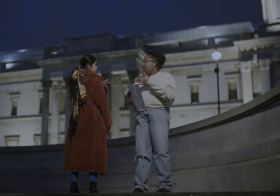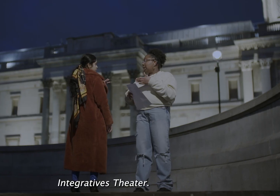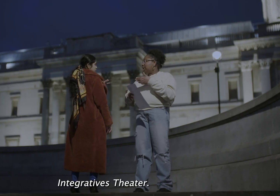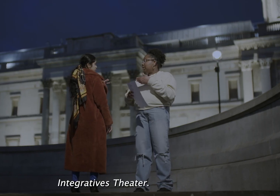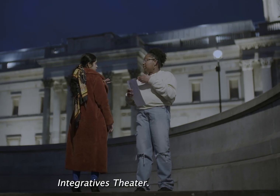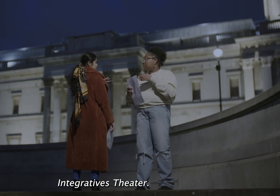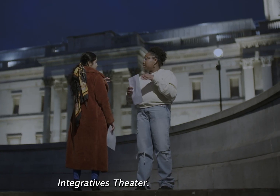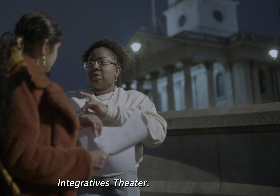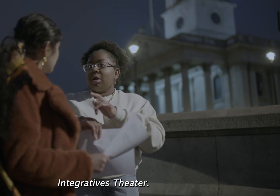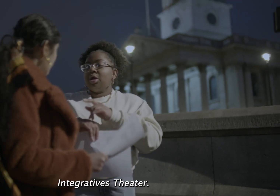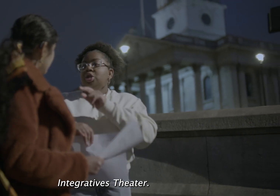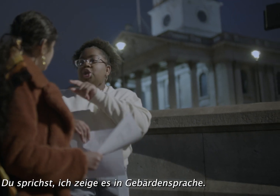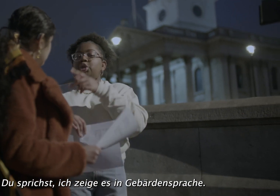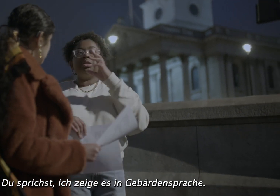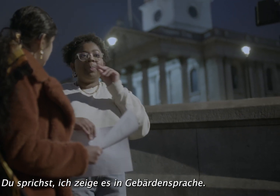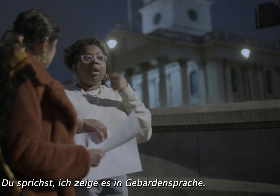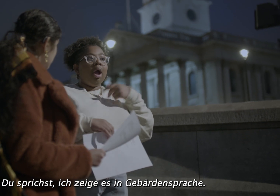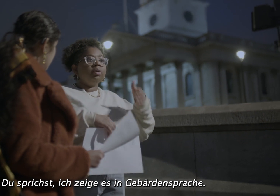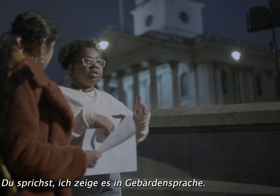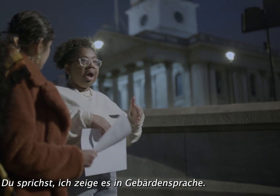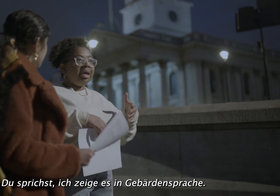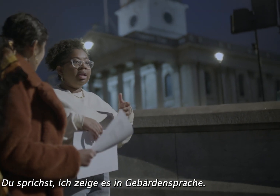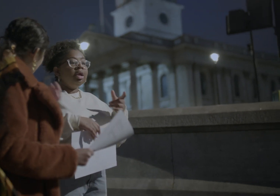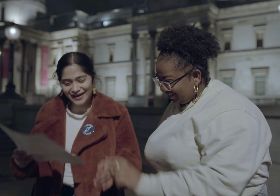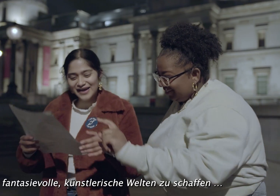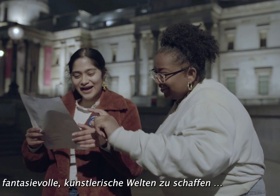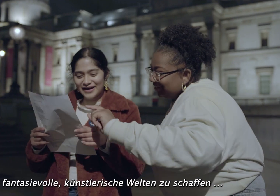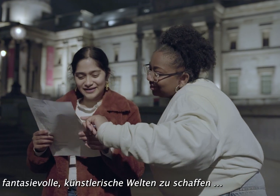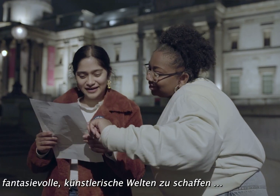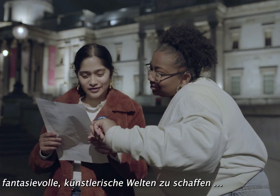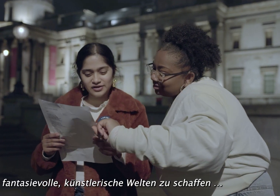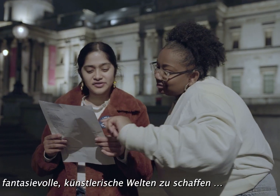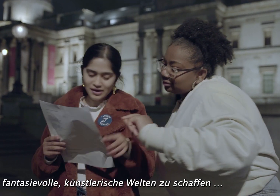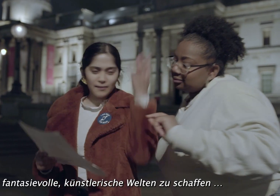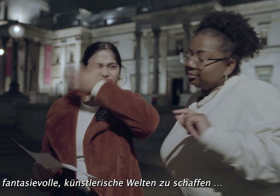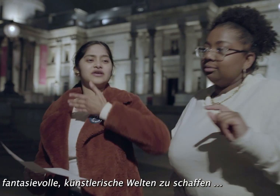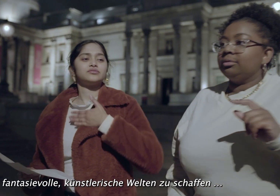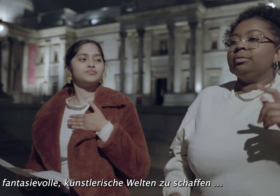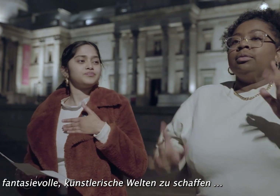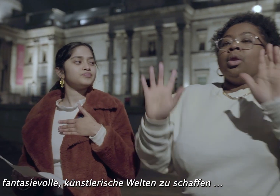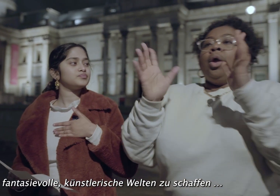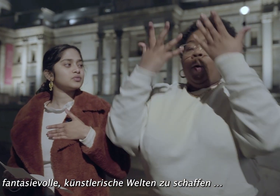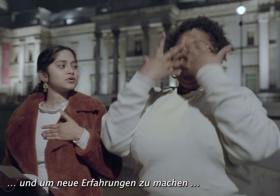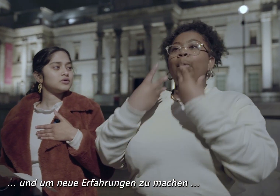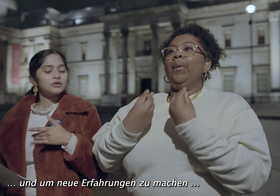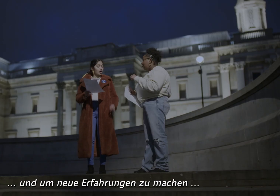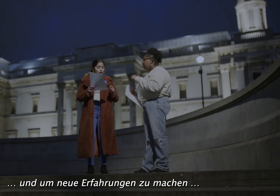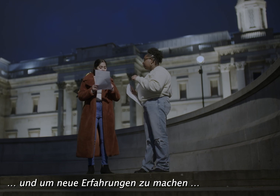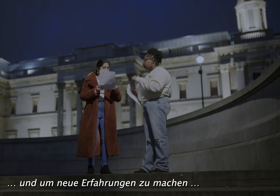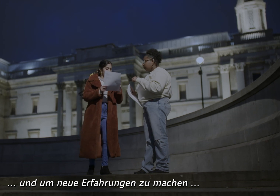Integration is better. So you speak our style. Um fantasievolle, künstlerische Welten zu schaffen und um neue